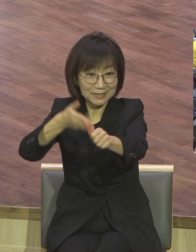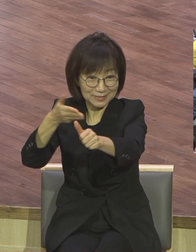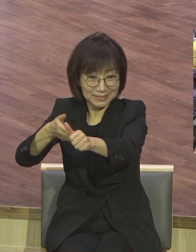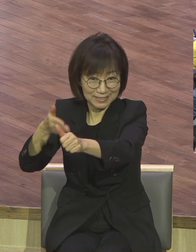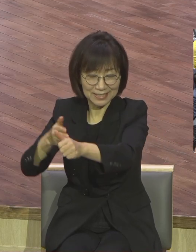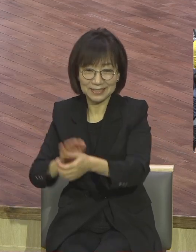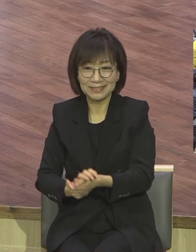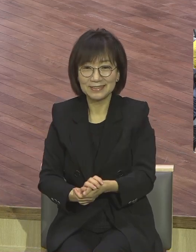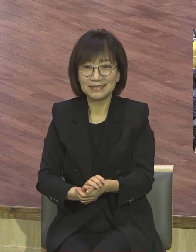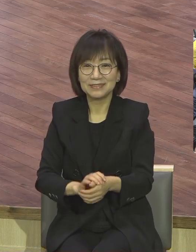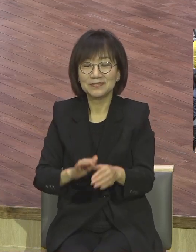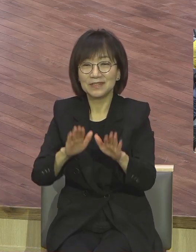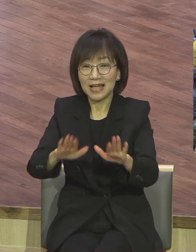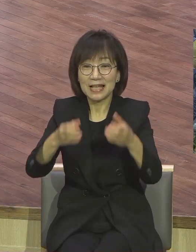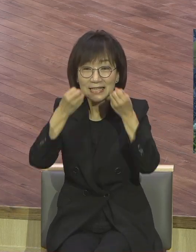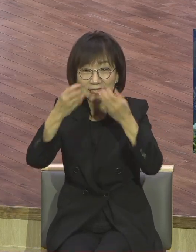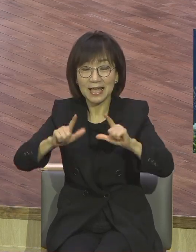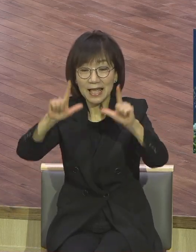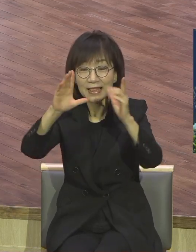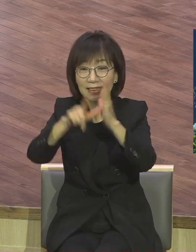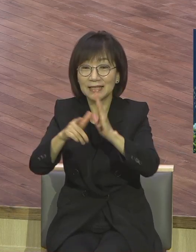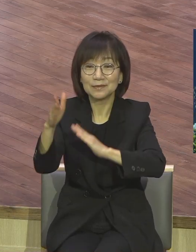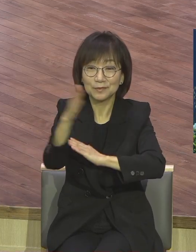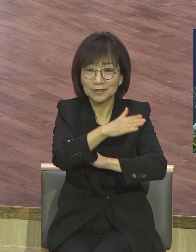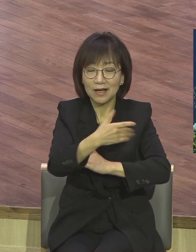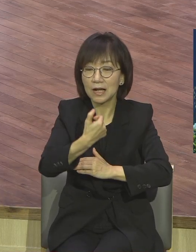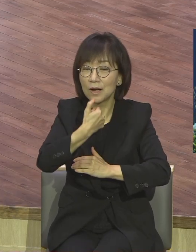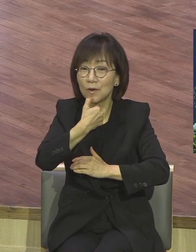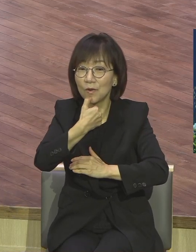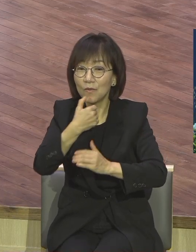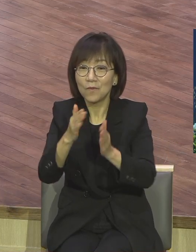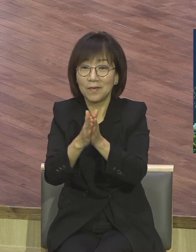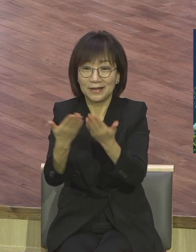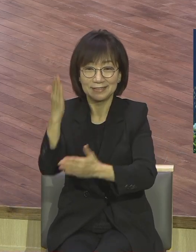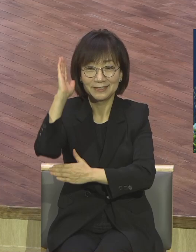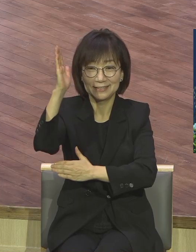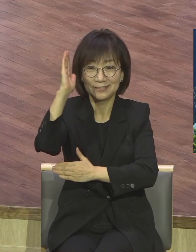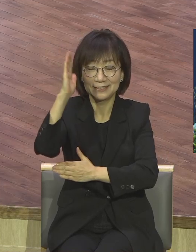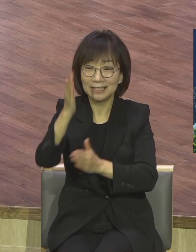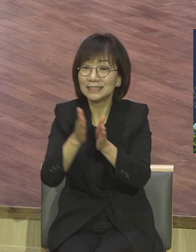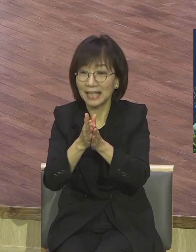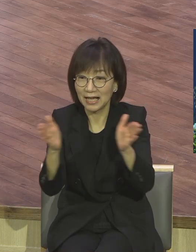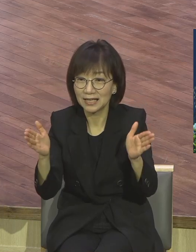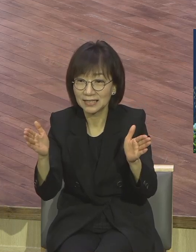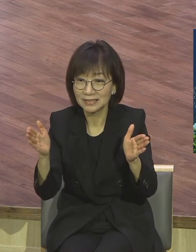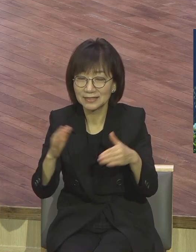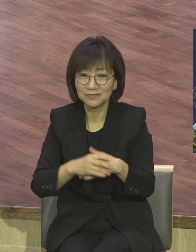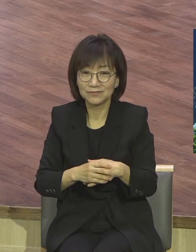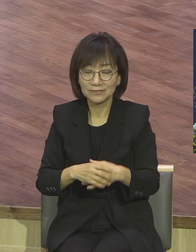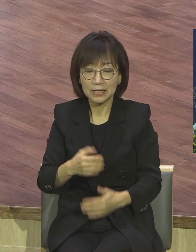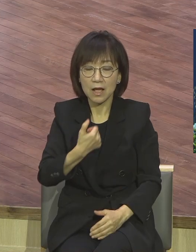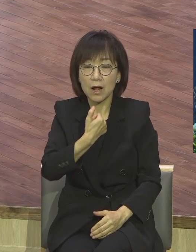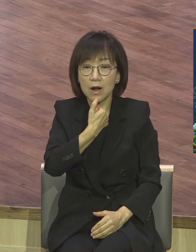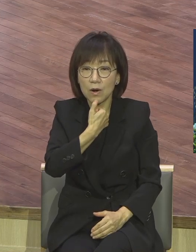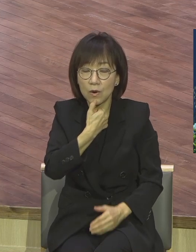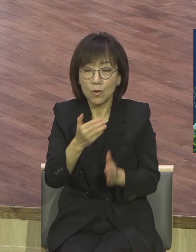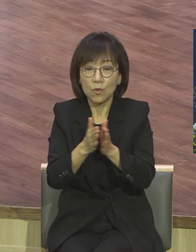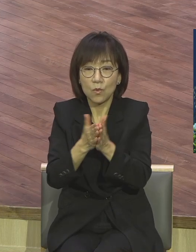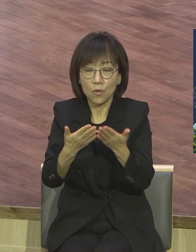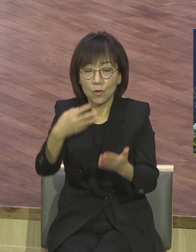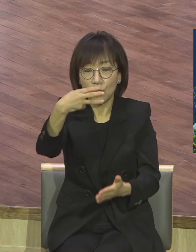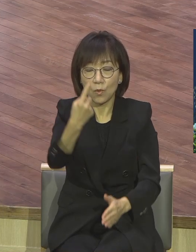2022년 새해부터 이제 우리가 로마서의 말씀을 살펴볼 것인데, 이 로마서는 사도